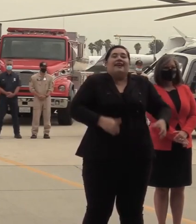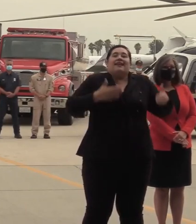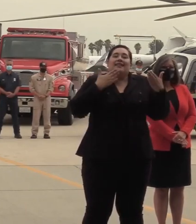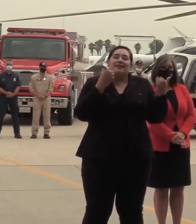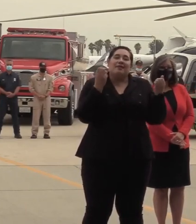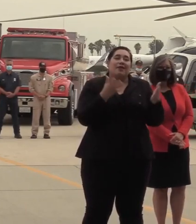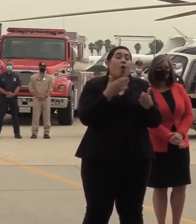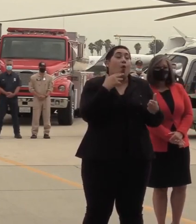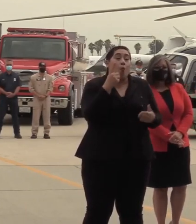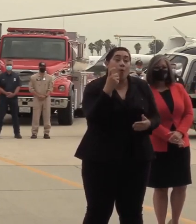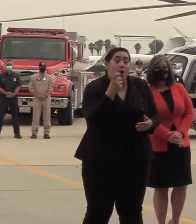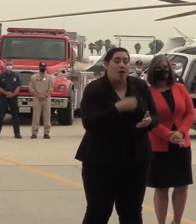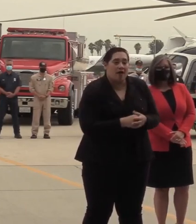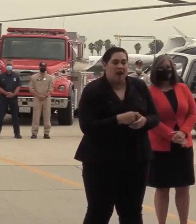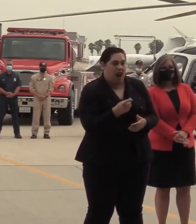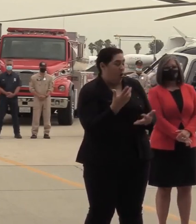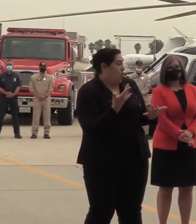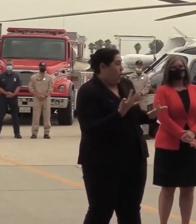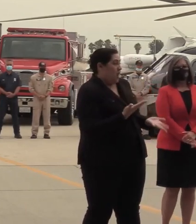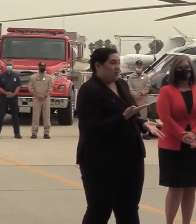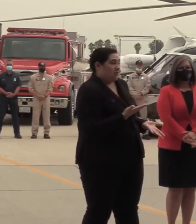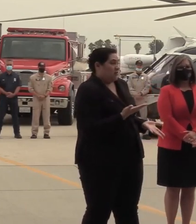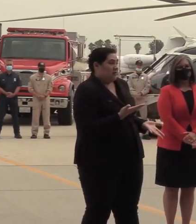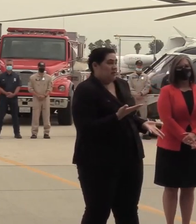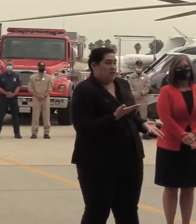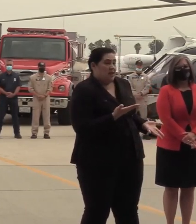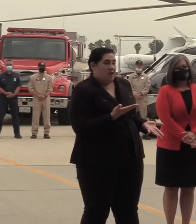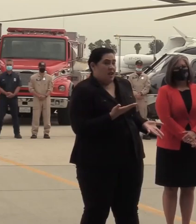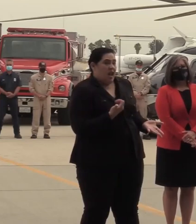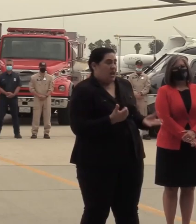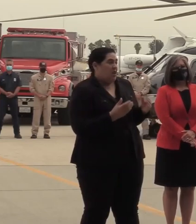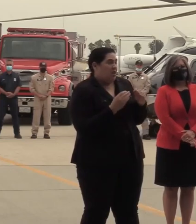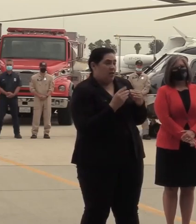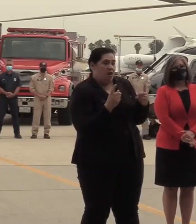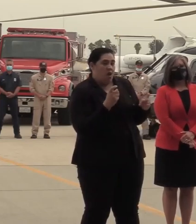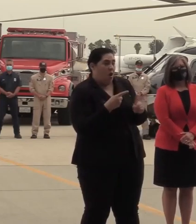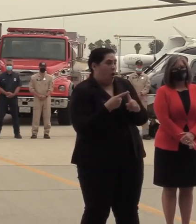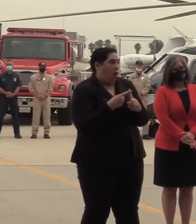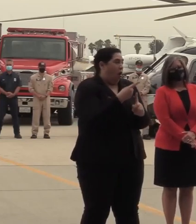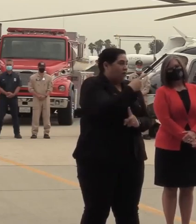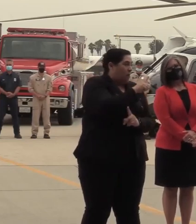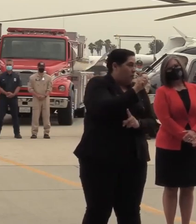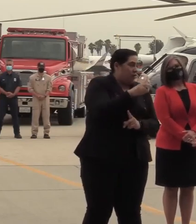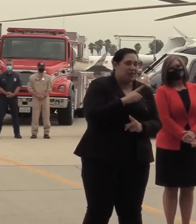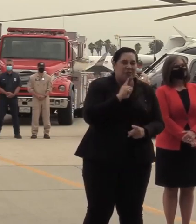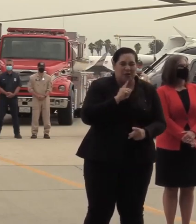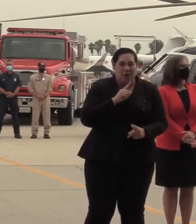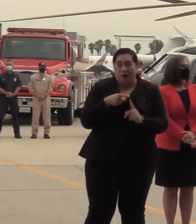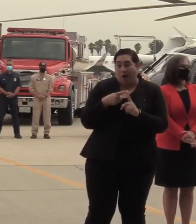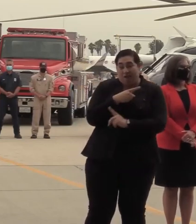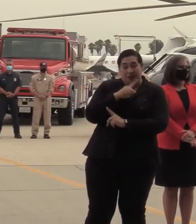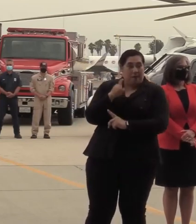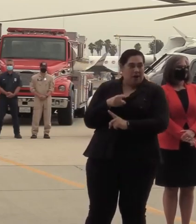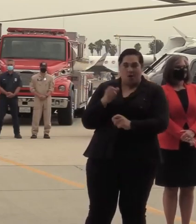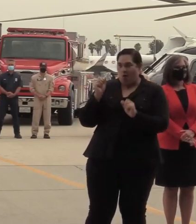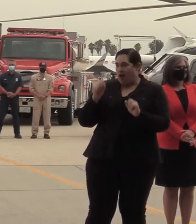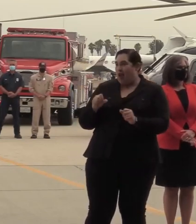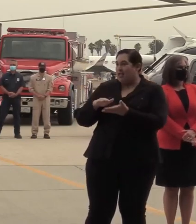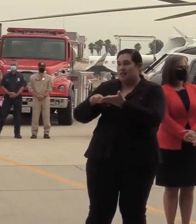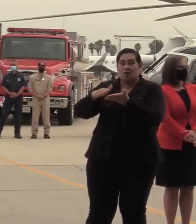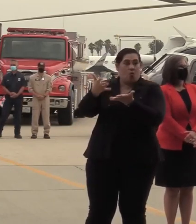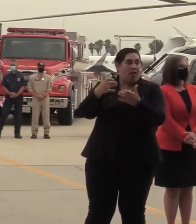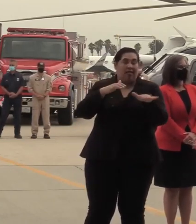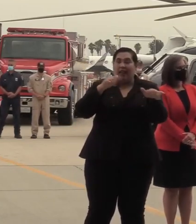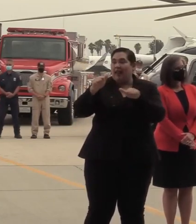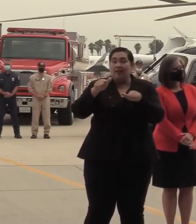all very... Oh, yeah. One more? I was just going to wait. Sure. Can you do some off-topic questions? Sure, I'll do off-topic. You guys can be dismissed if you want.